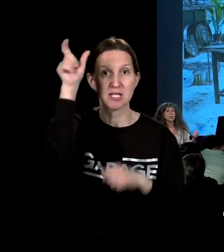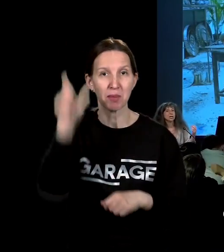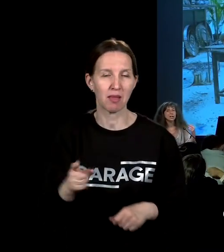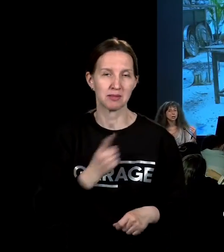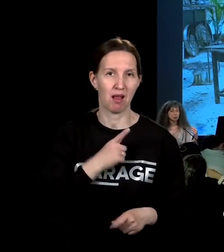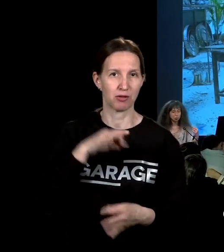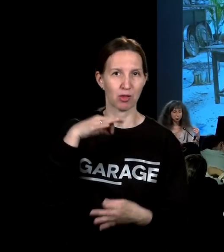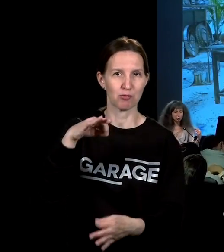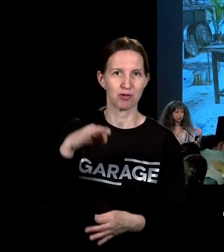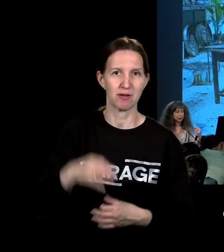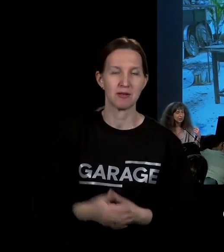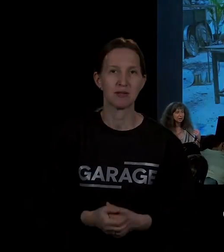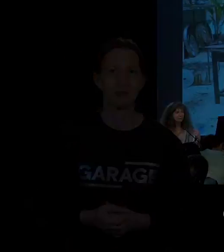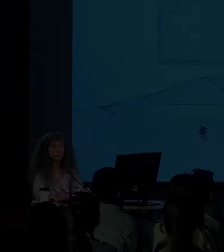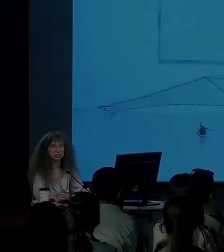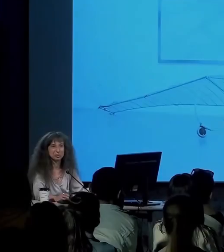изобретатели-одиночки.